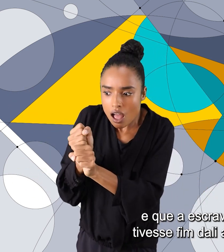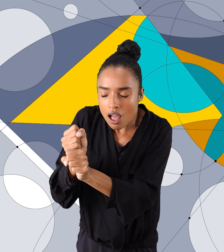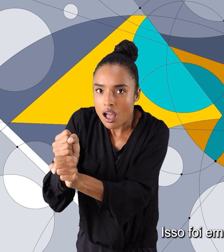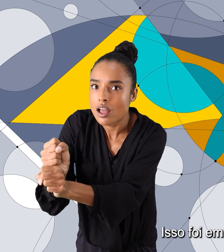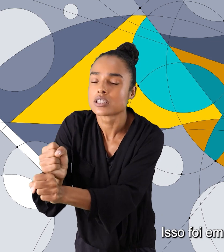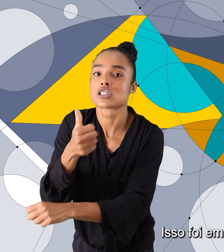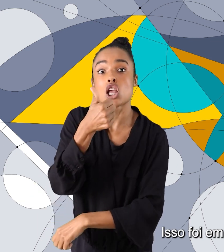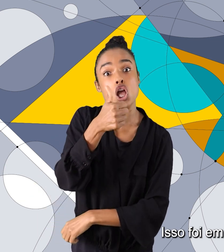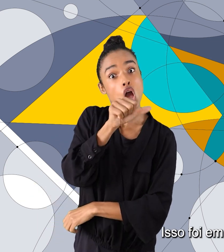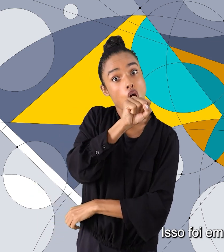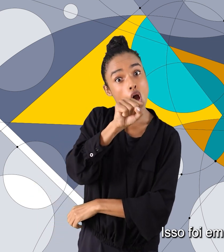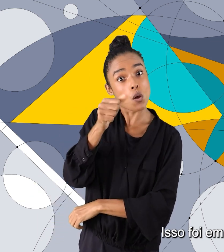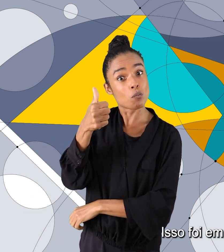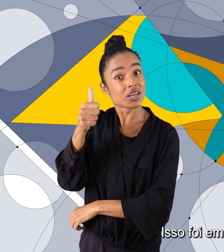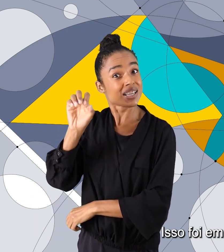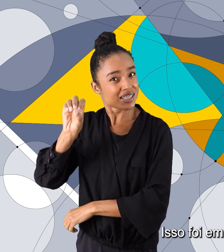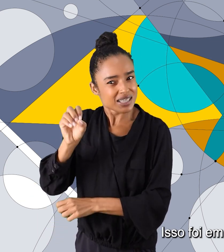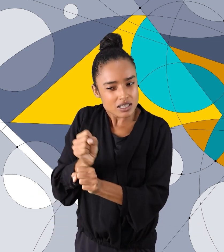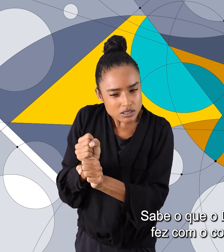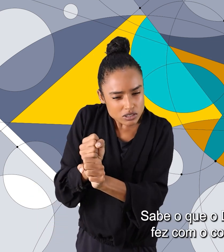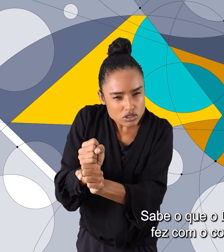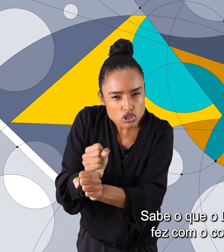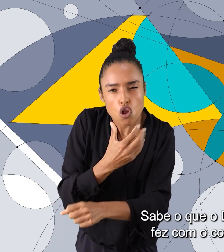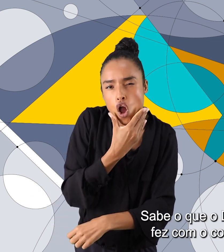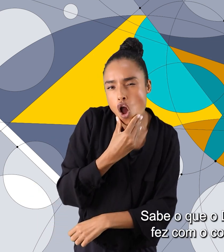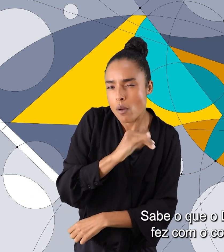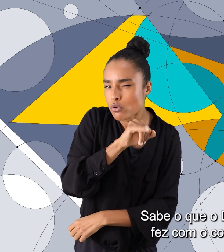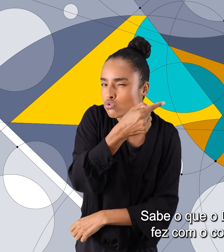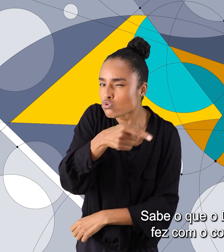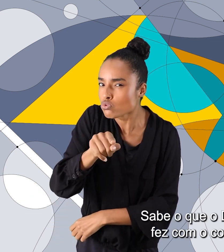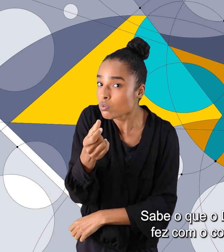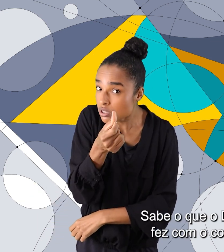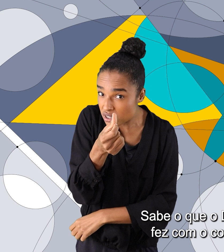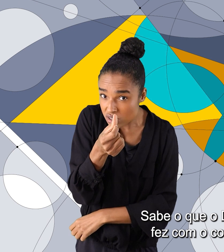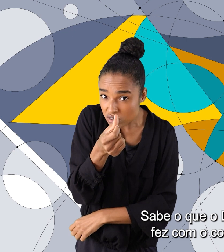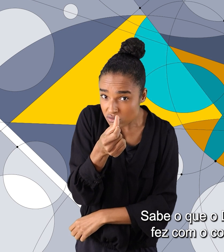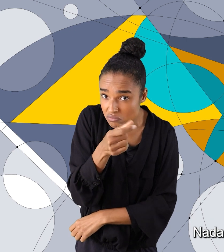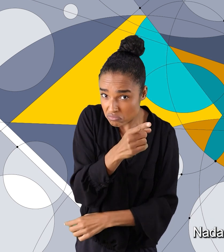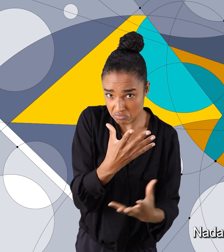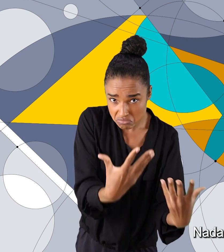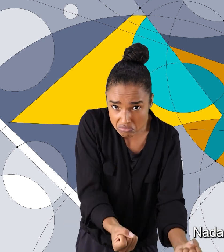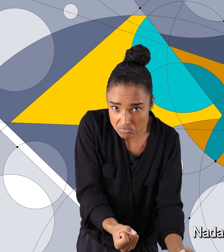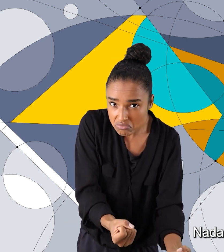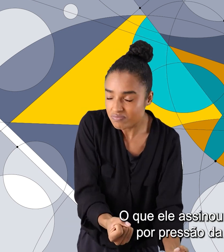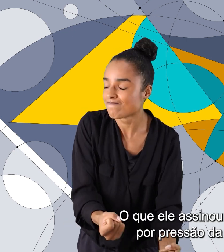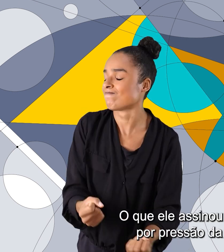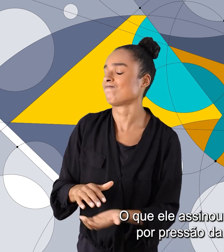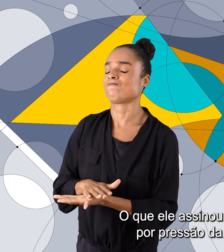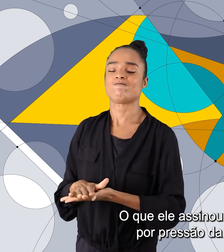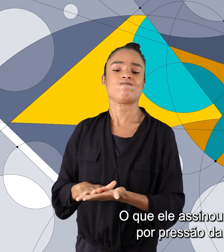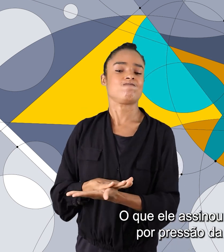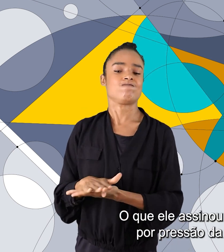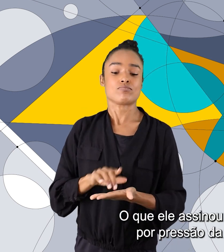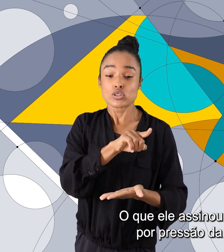anos. Isso foi em 1810. Sabe o que o Dom João fez com esse conselho? Nada. O que ele